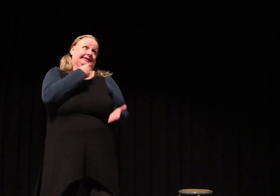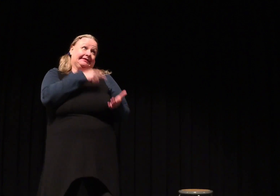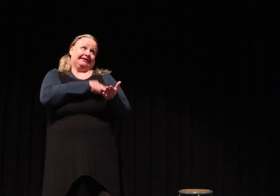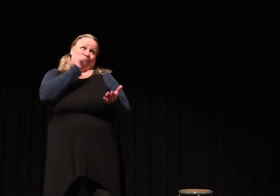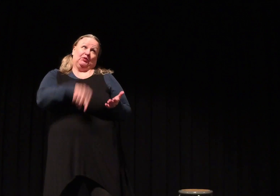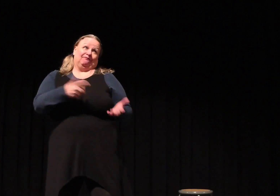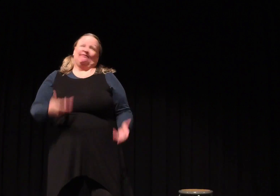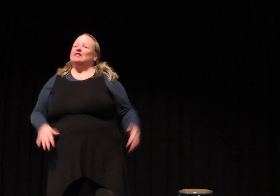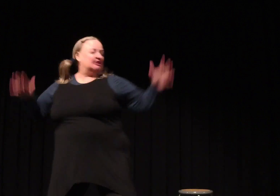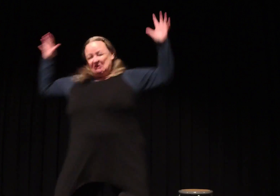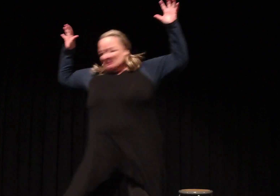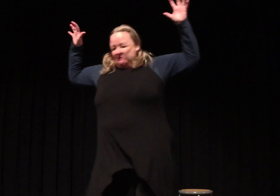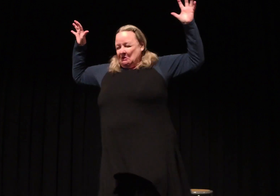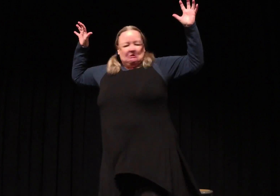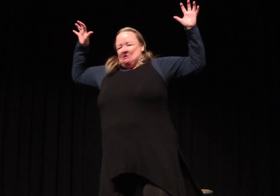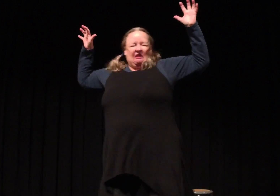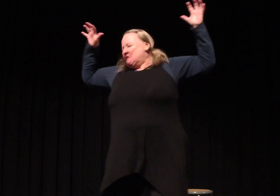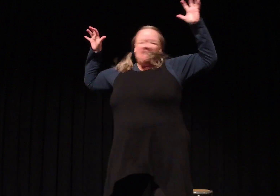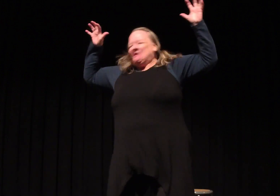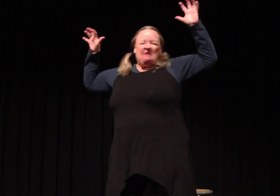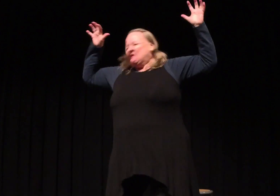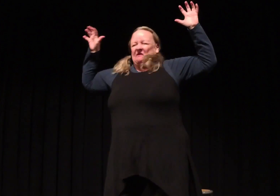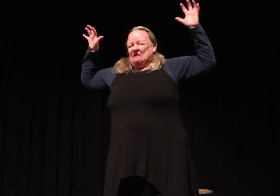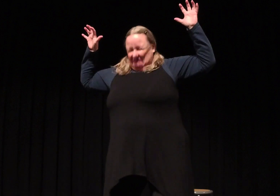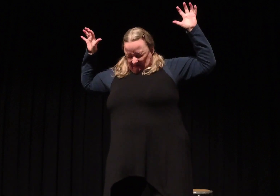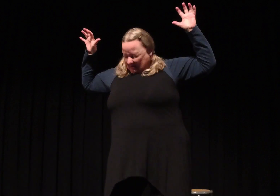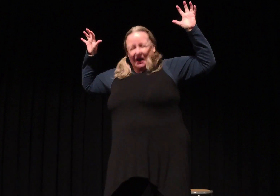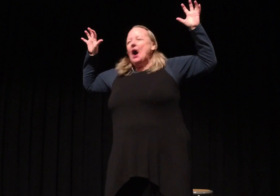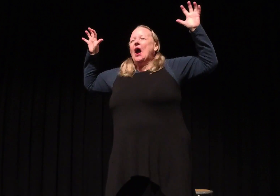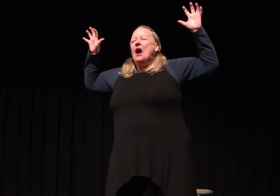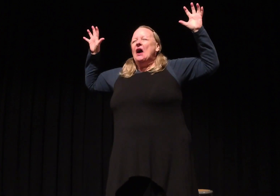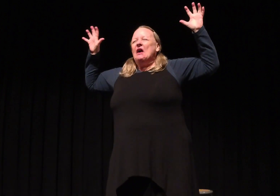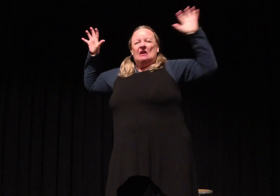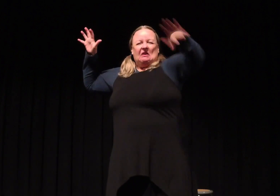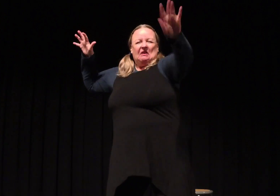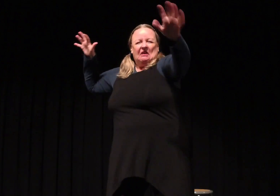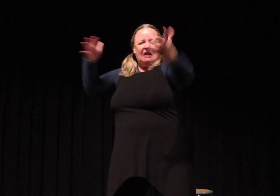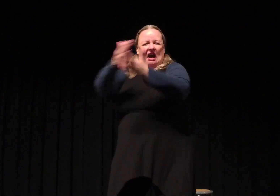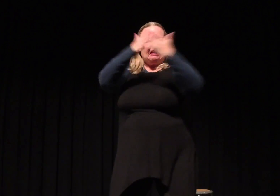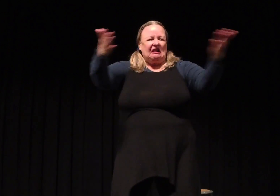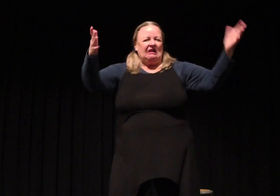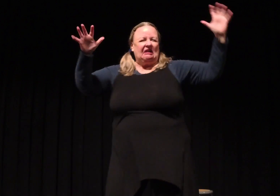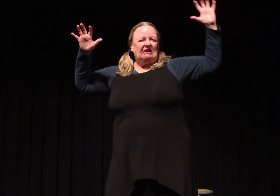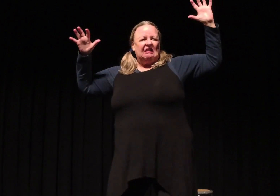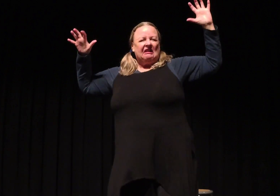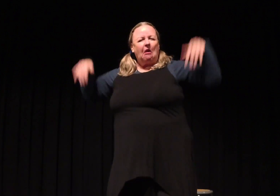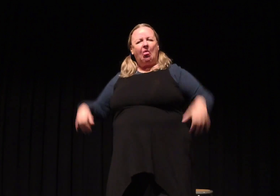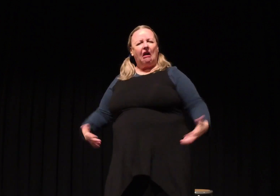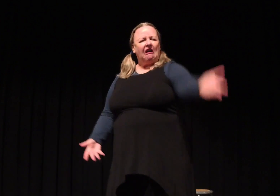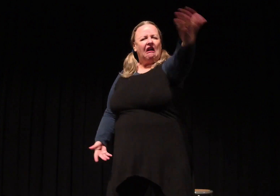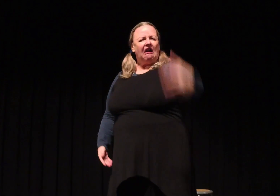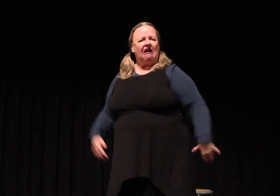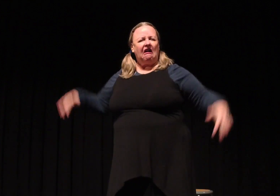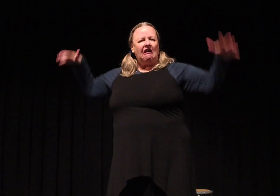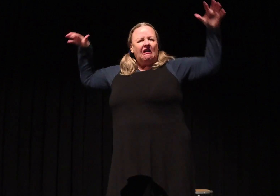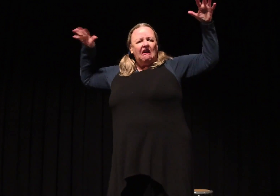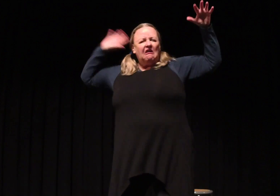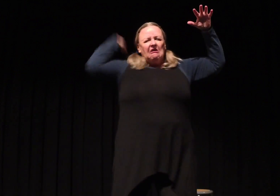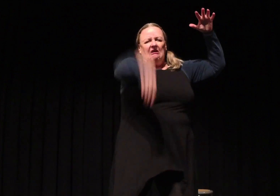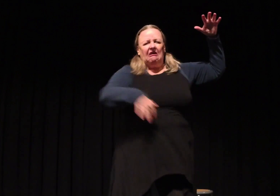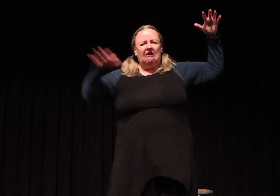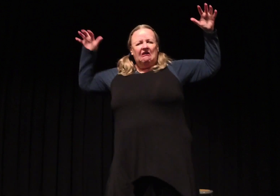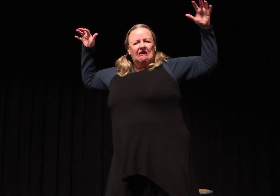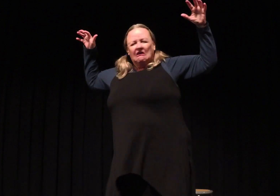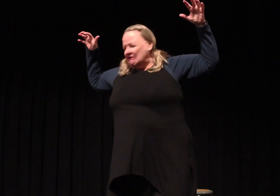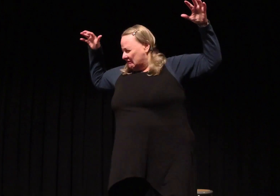suis désolée, vous faites partie de la liste! Il va falloir que je vous abatte! Non, non, non! Pas moi! Non! Non! Ah, aidez-moi! Aidez-moi! Faites